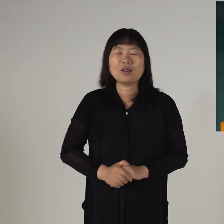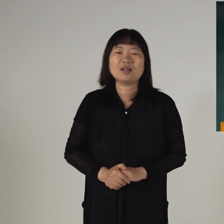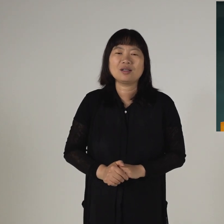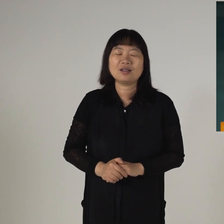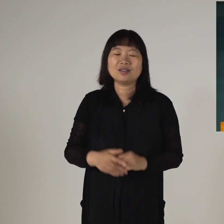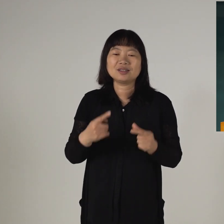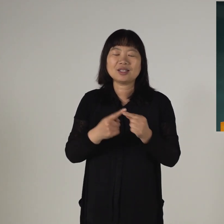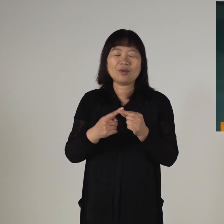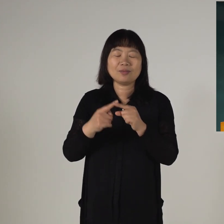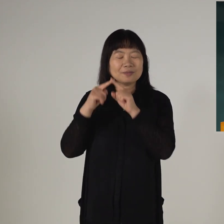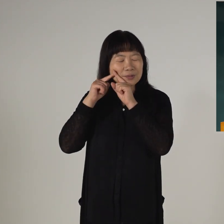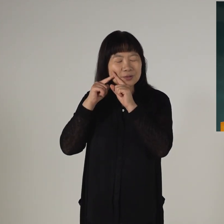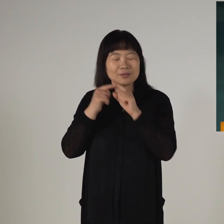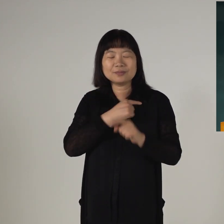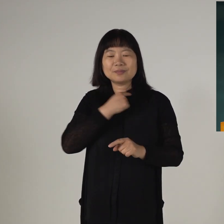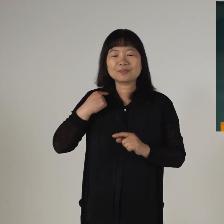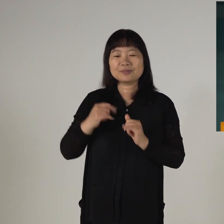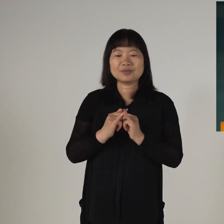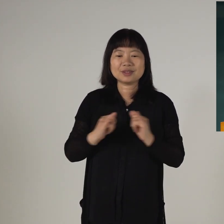첫 순교자